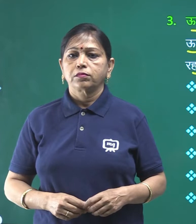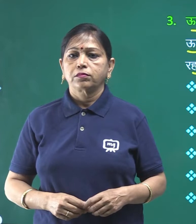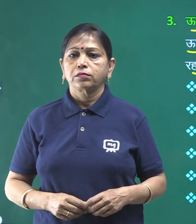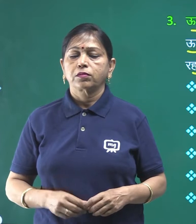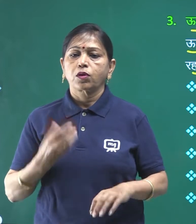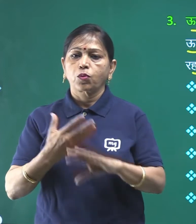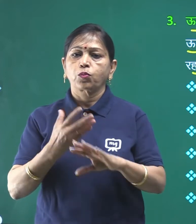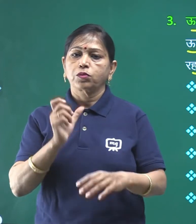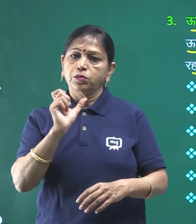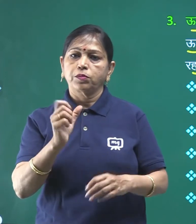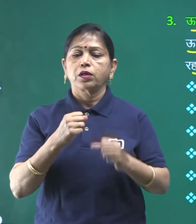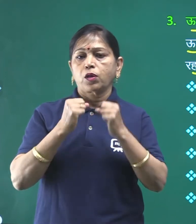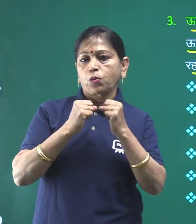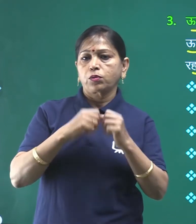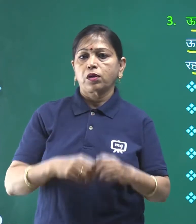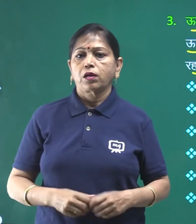ऊष्मीय ऊर्जा,